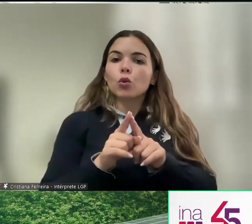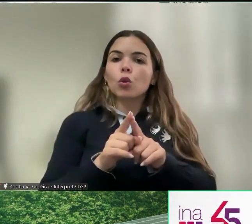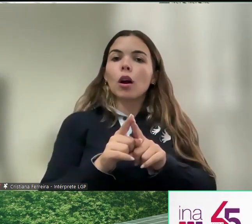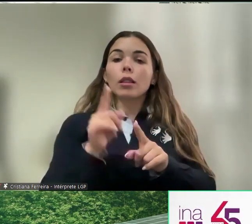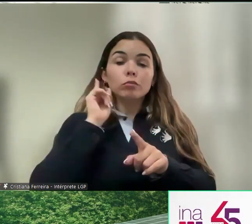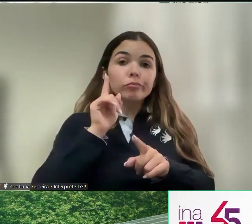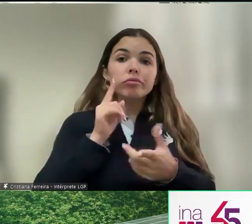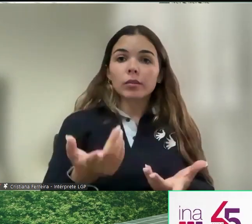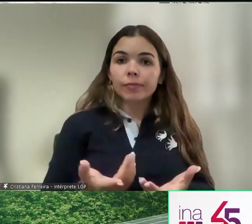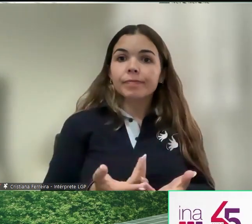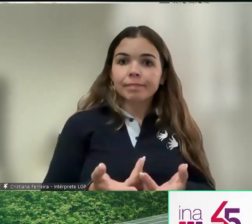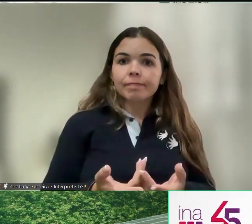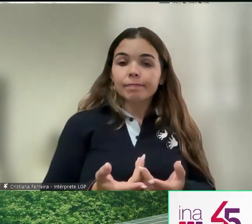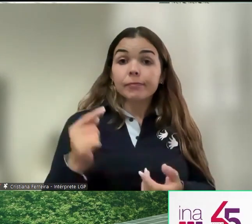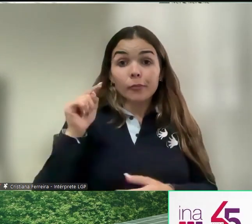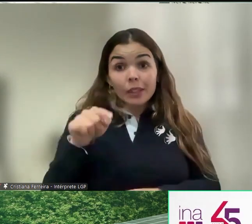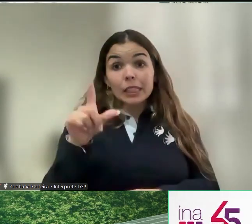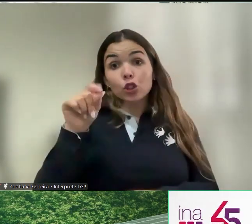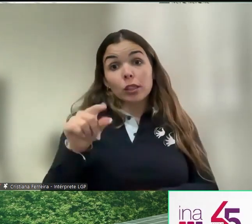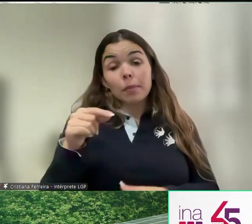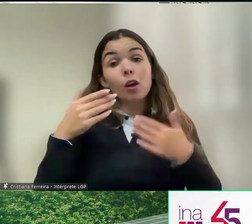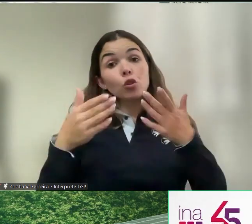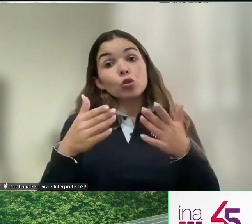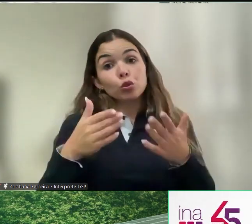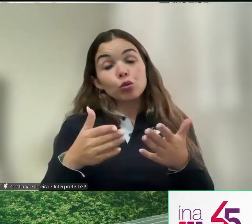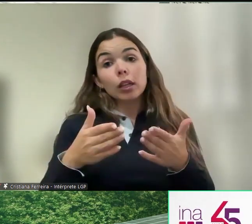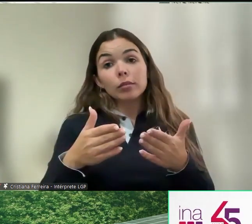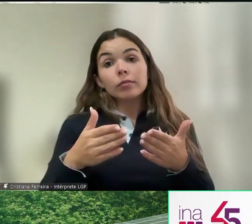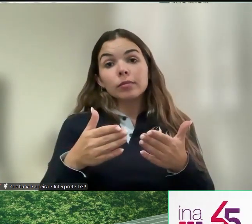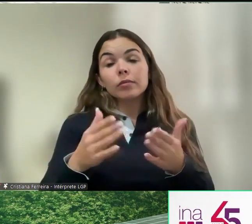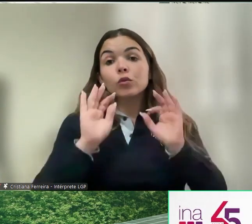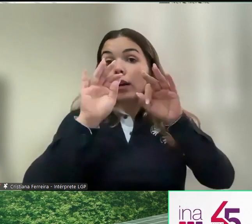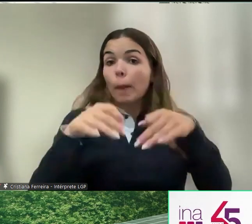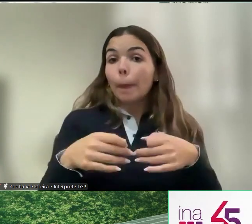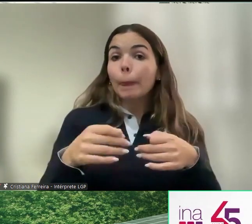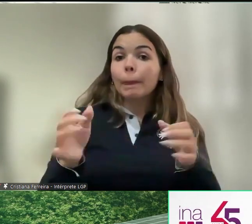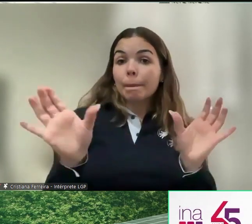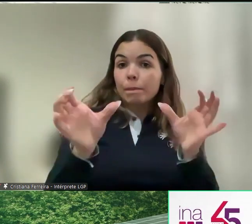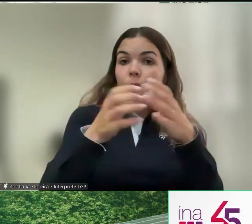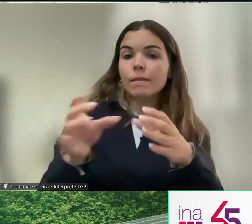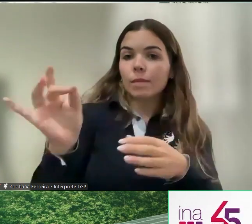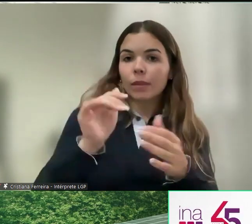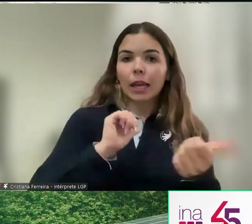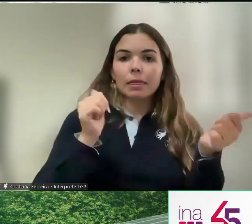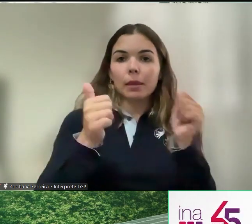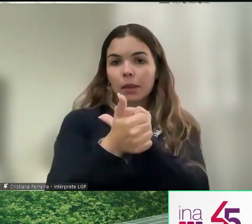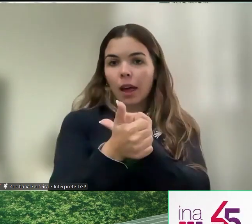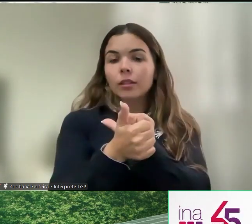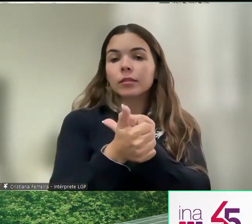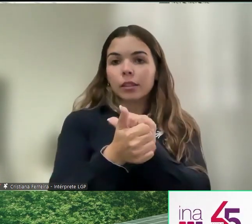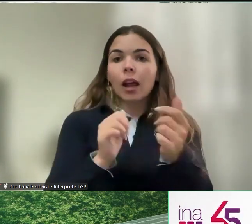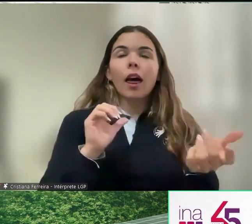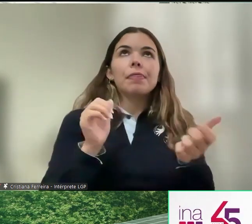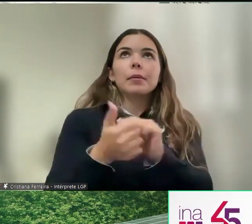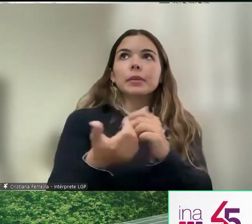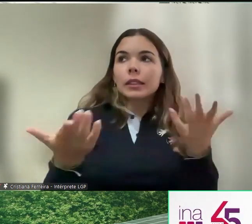é? E que isso também ajuda no fundo as comunidades regionais a adaptarem-se, não é? A adaptarem-se